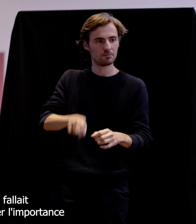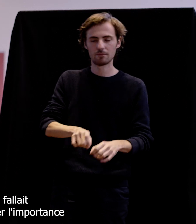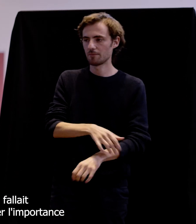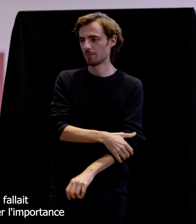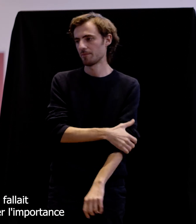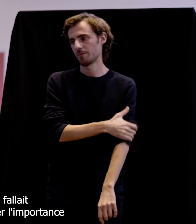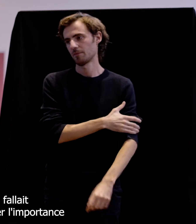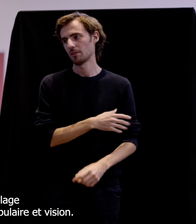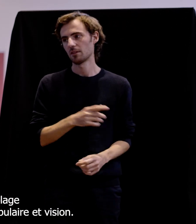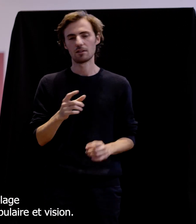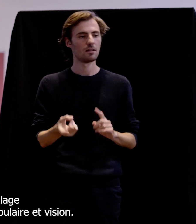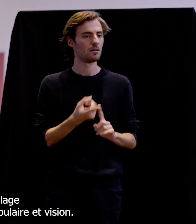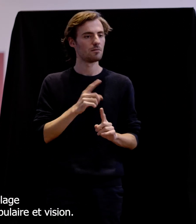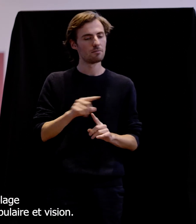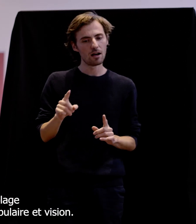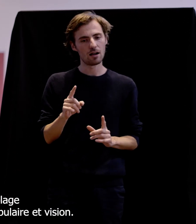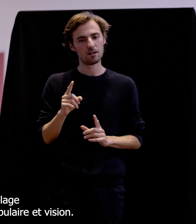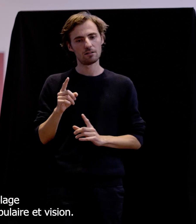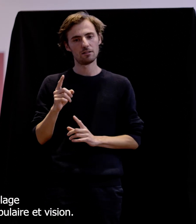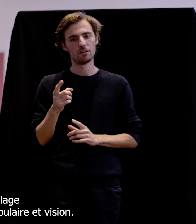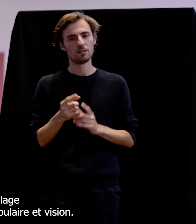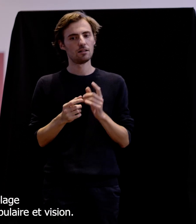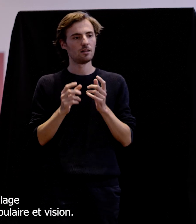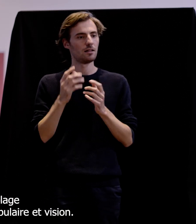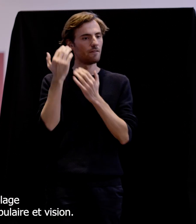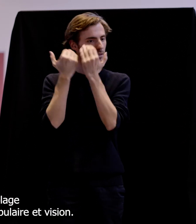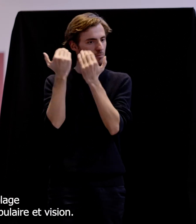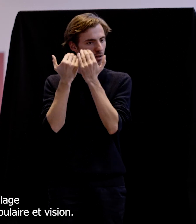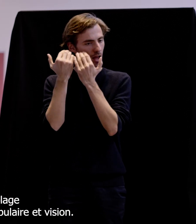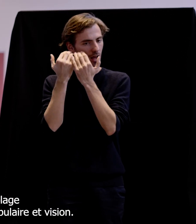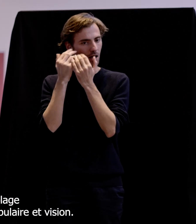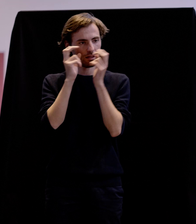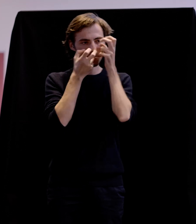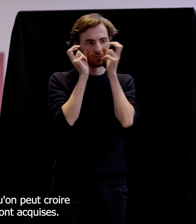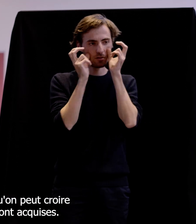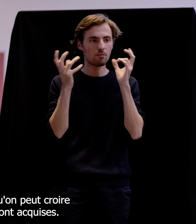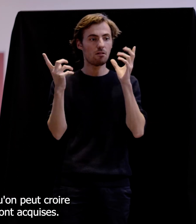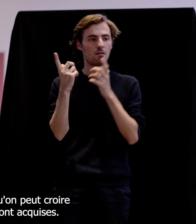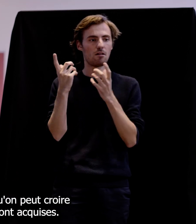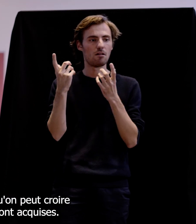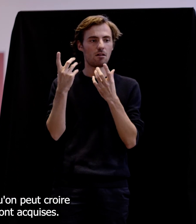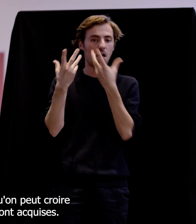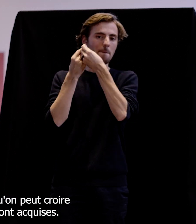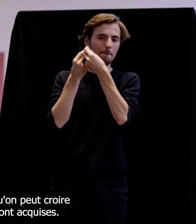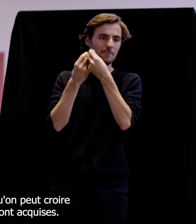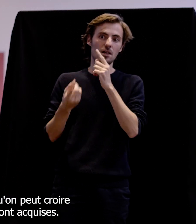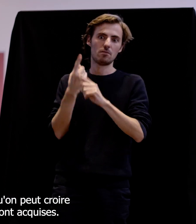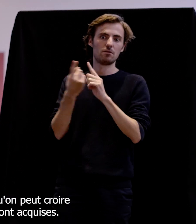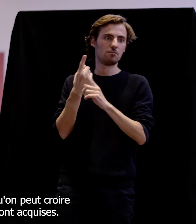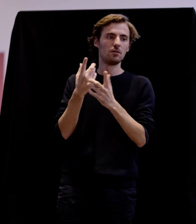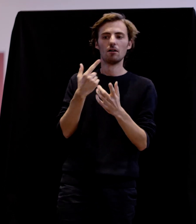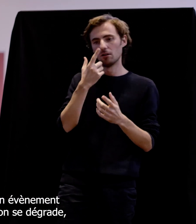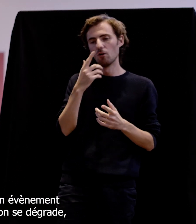pas oublier l'importance du couplage entre fonction vestibulaire et vision. Donc, ce qui fait qu'on peut croire que les choses